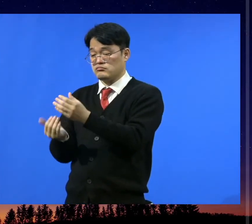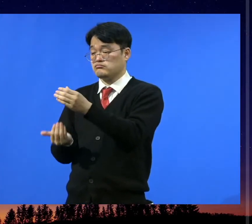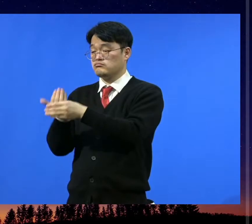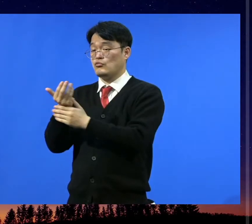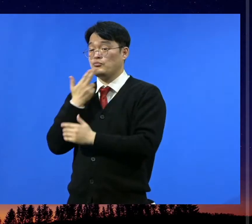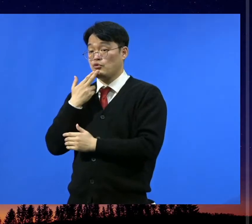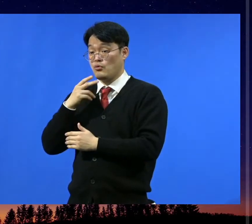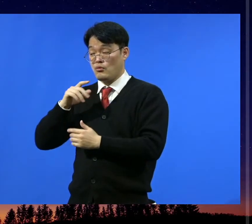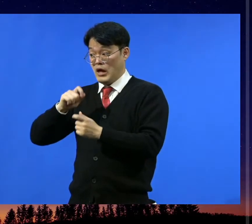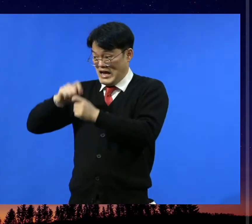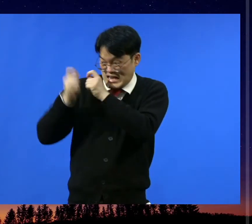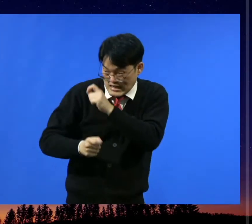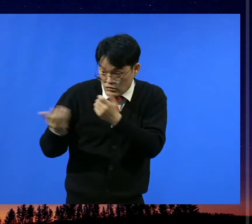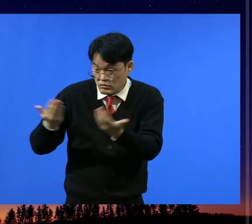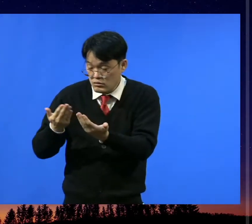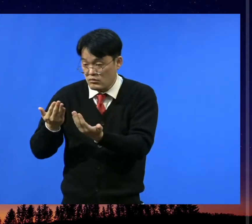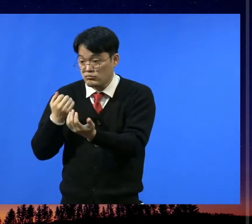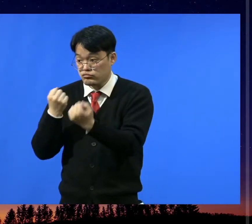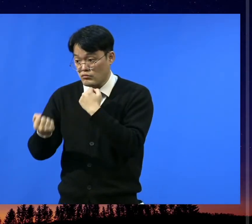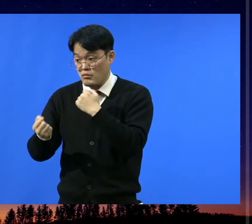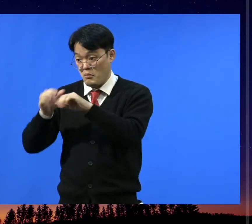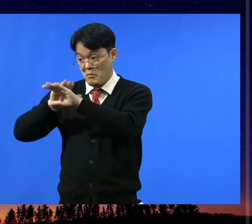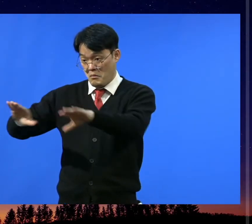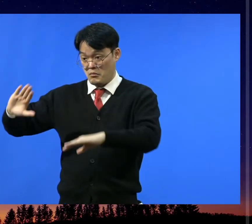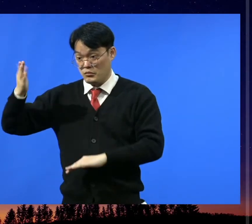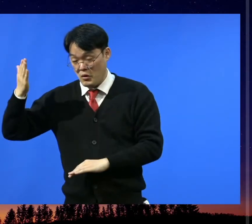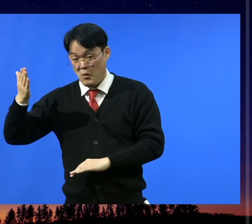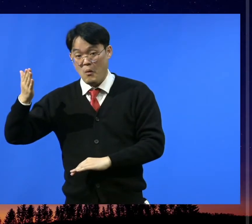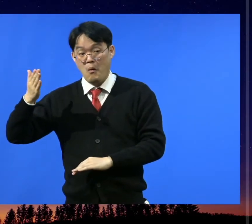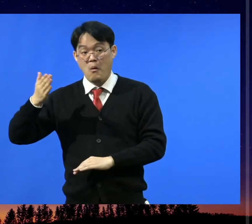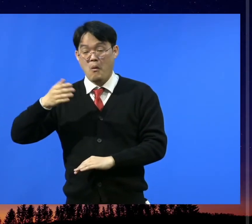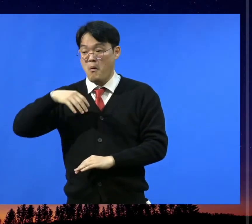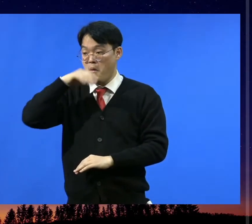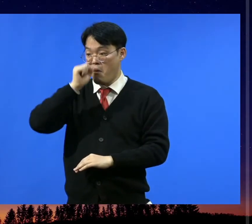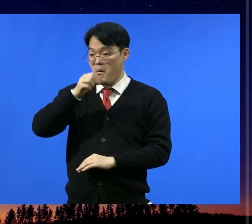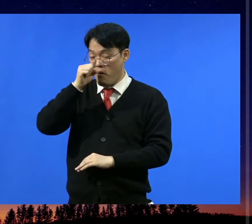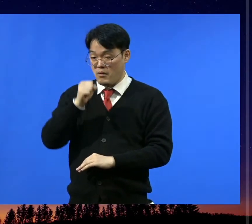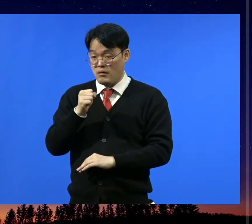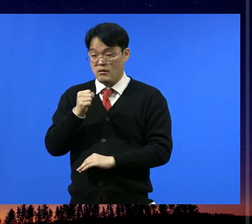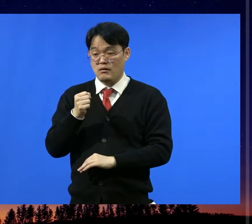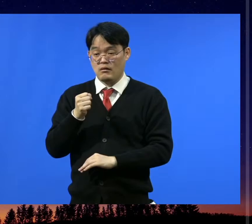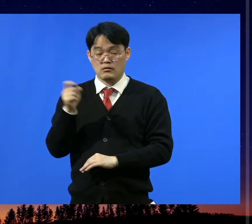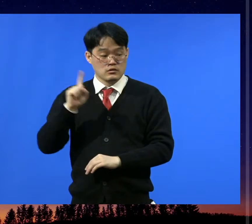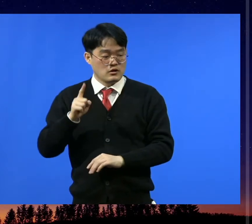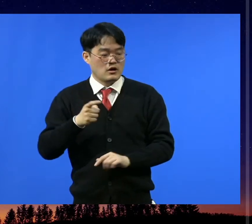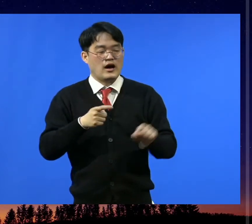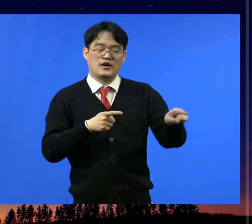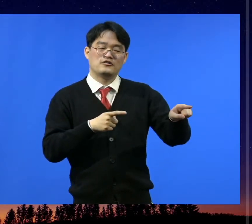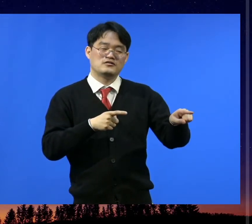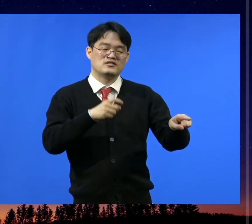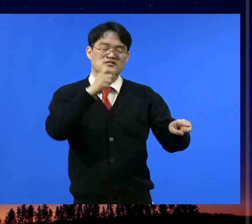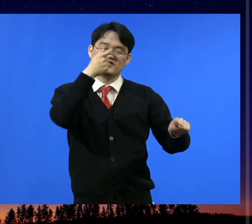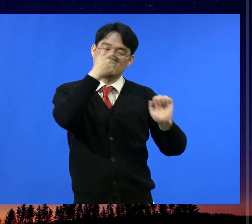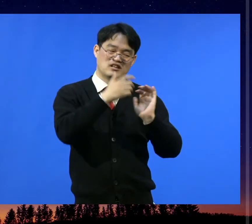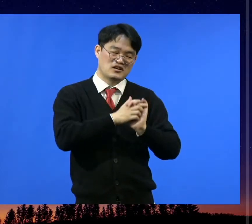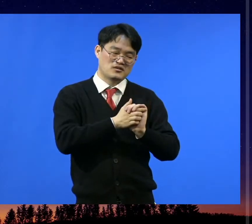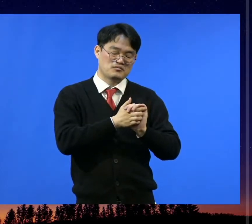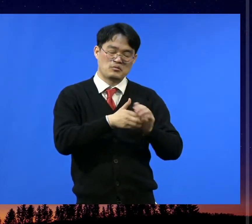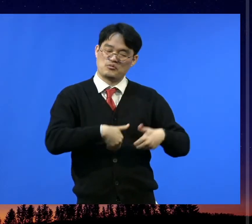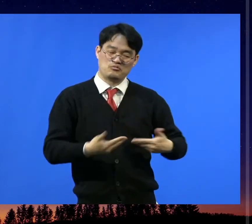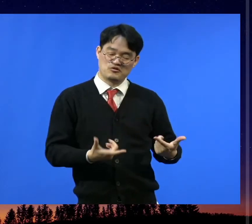다 해결됐어요. 그런데 이거는 기도 안 해도 될 것 같아서 마음 푹 놓아서 기도 안 해서 그게 사고 터지는 거예요.